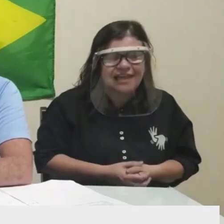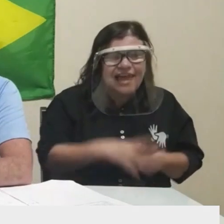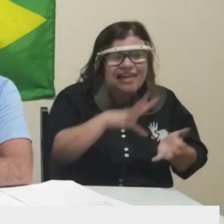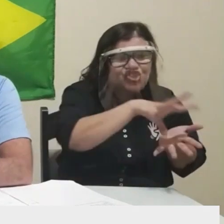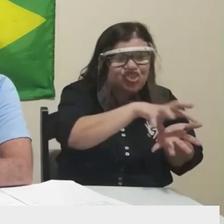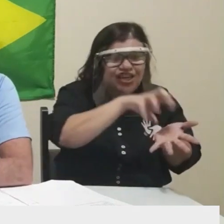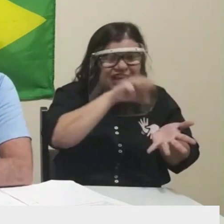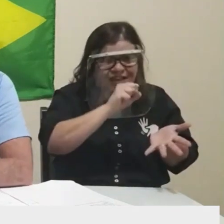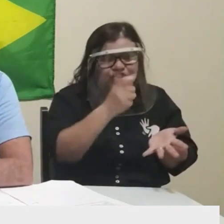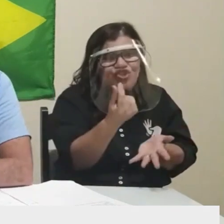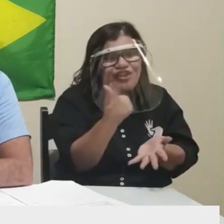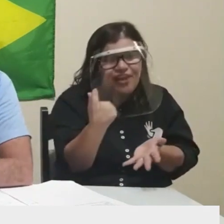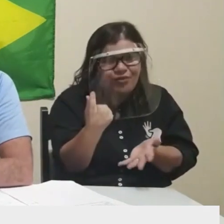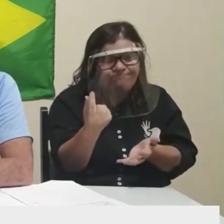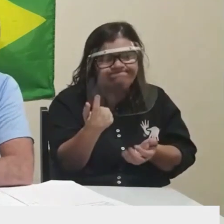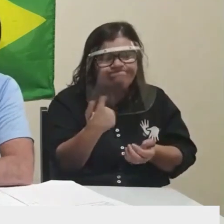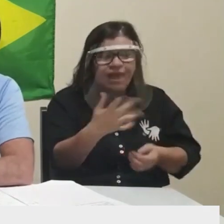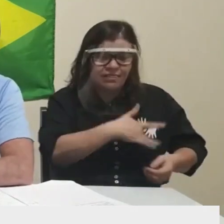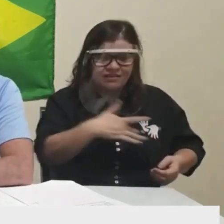povo devia ser